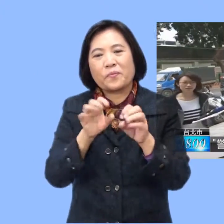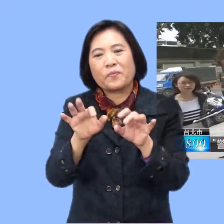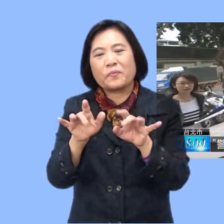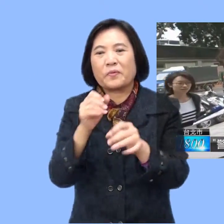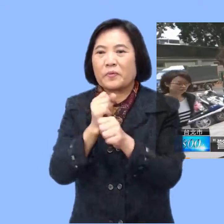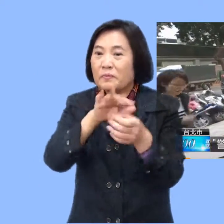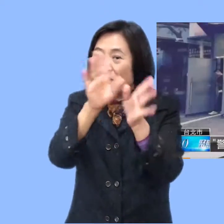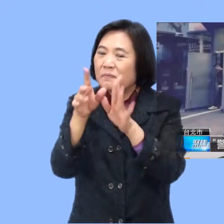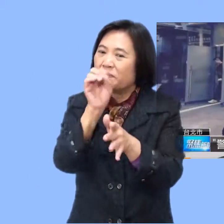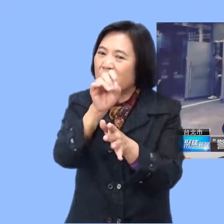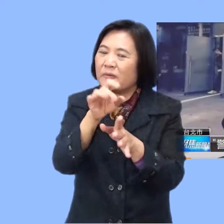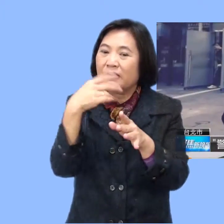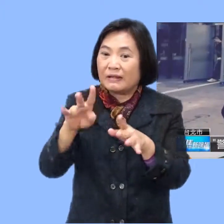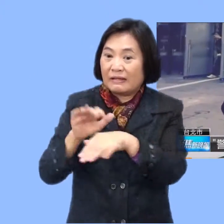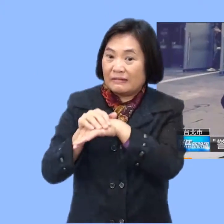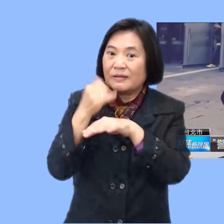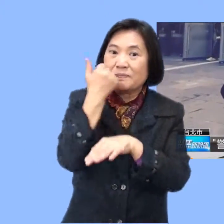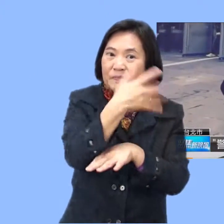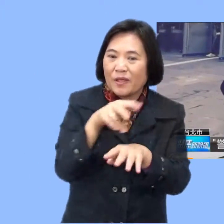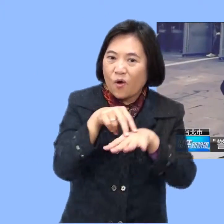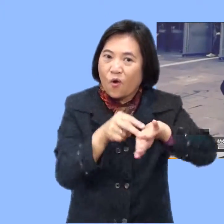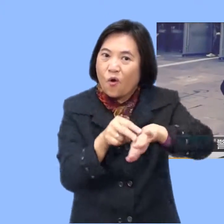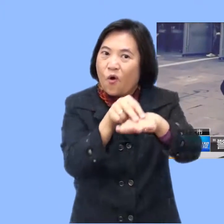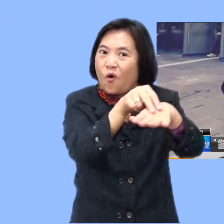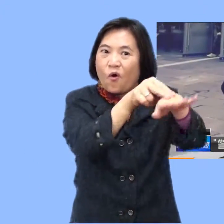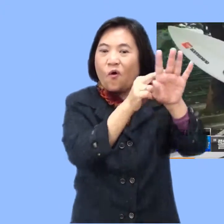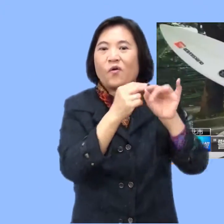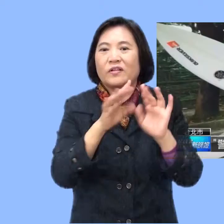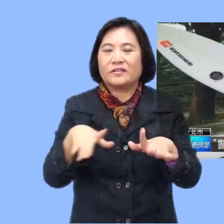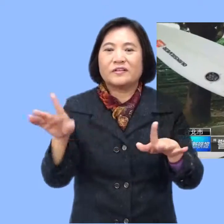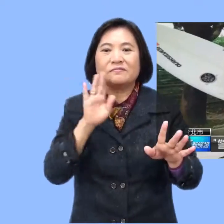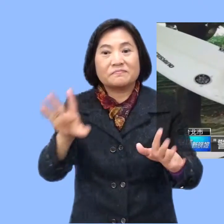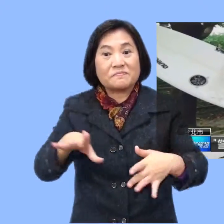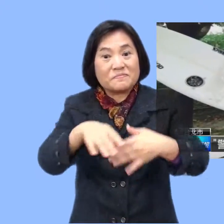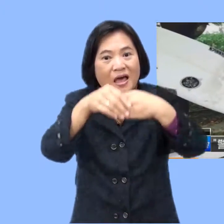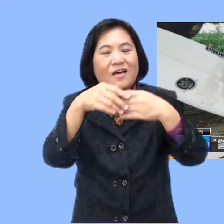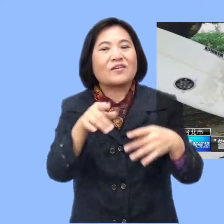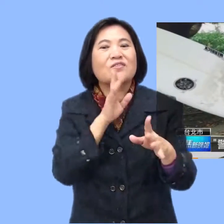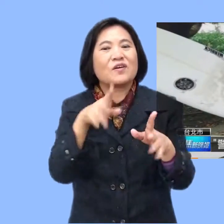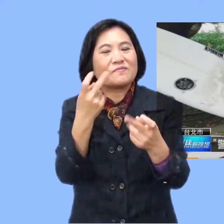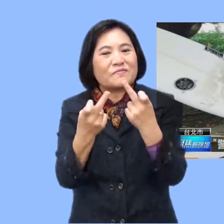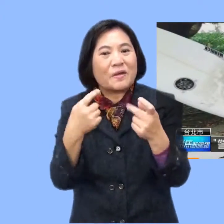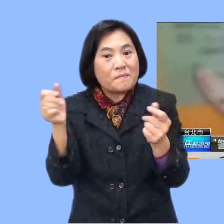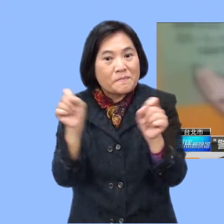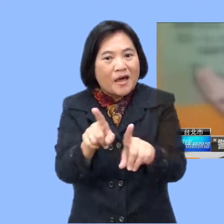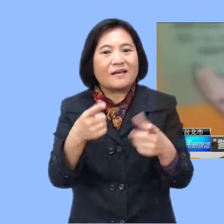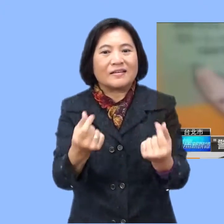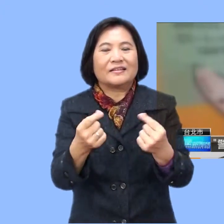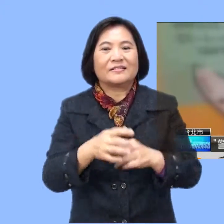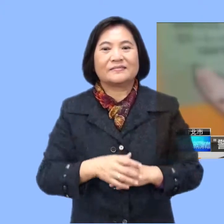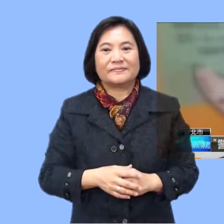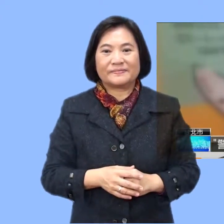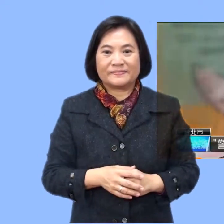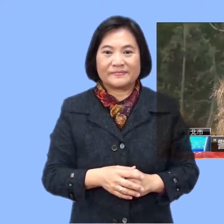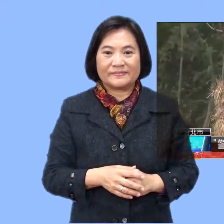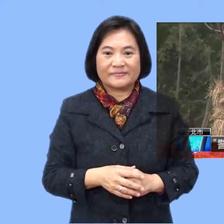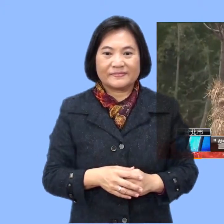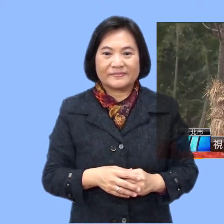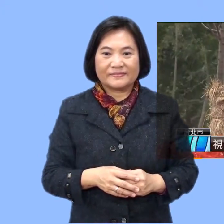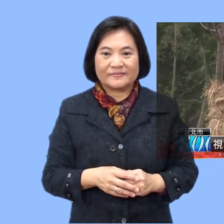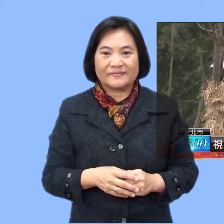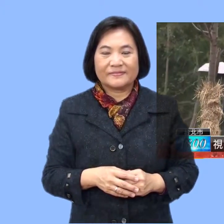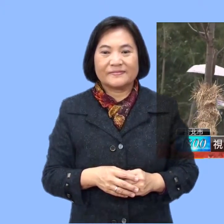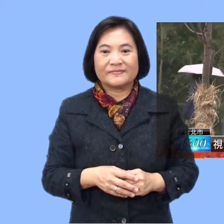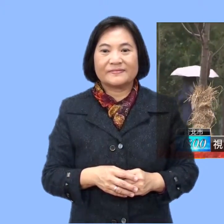的工作点滴，还带他到海边去冲浪，甚至结拜，把吕冠霖当成自己的亲弟弟来照顾。